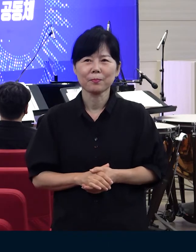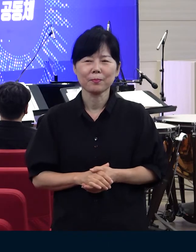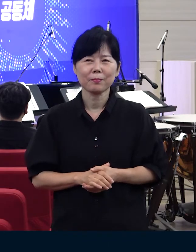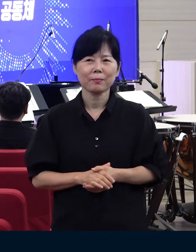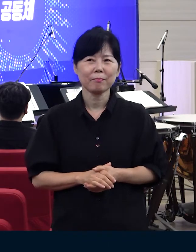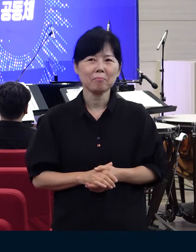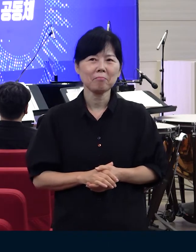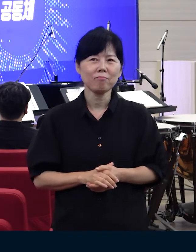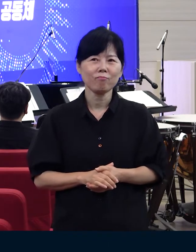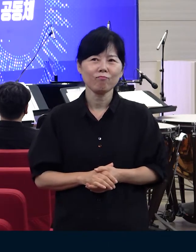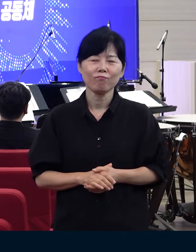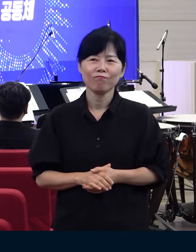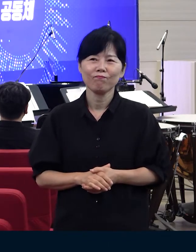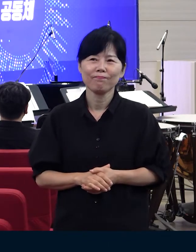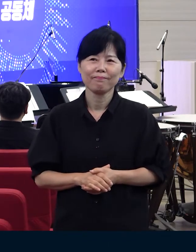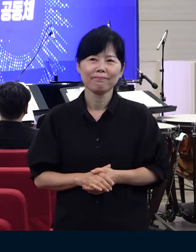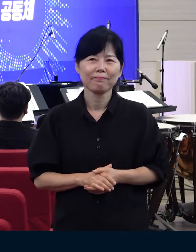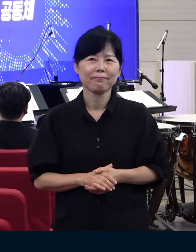하지 않겠습니까?